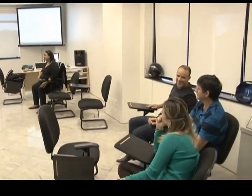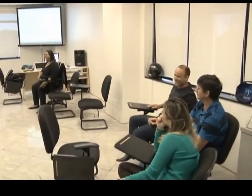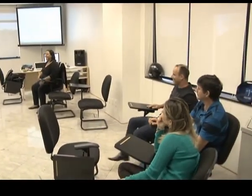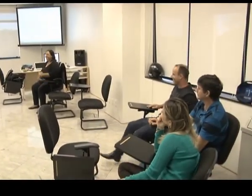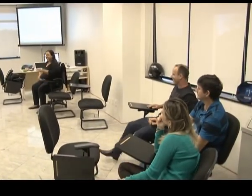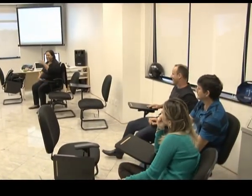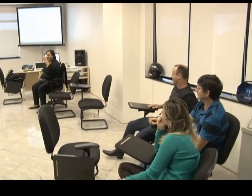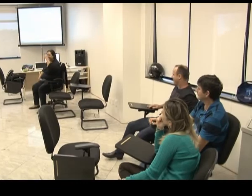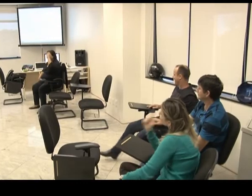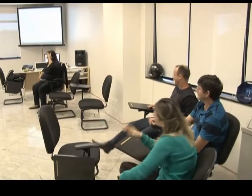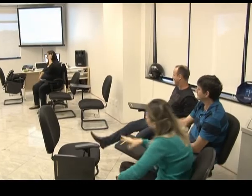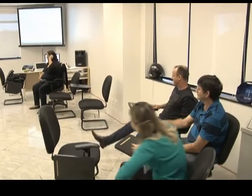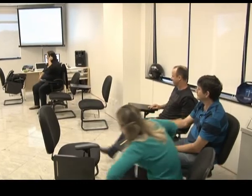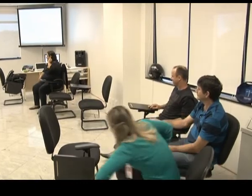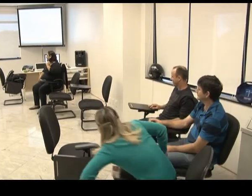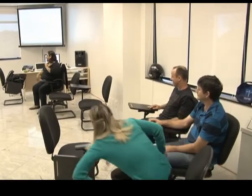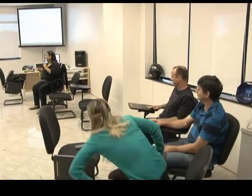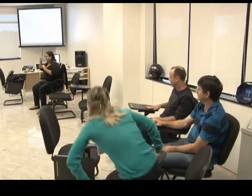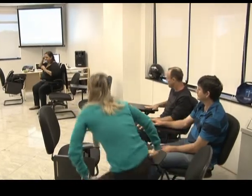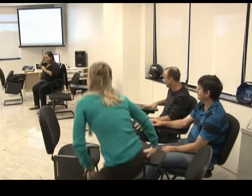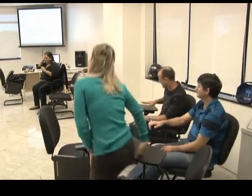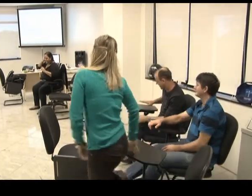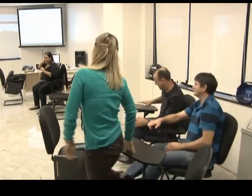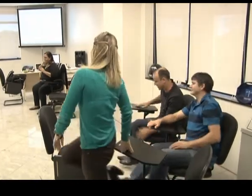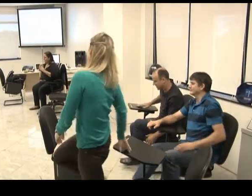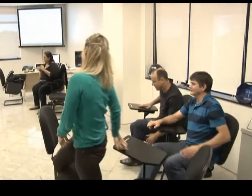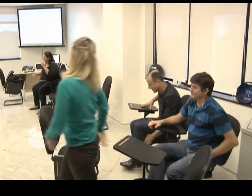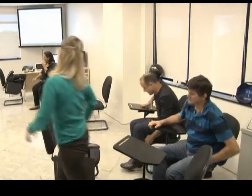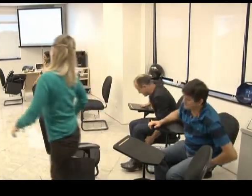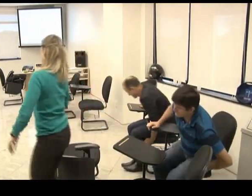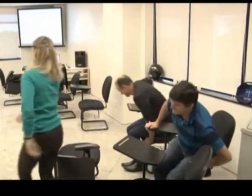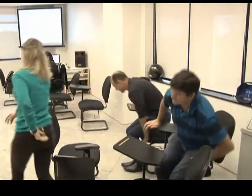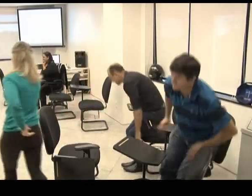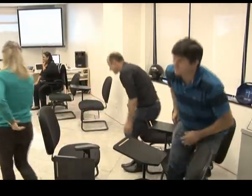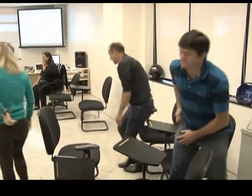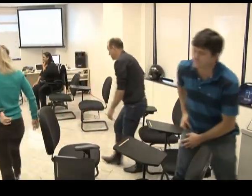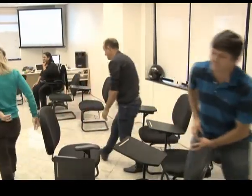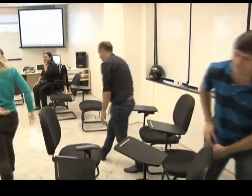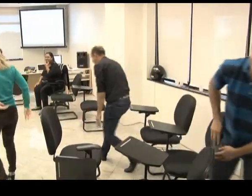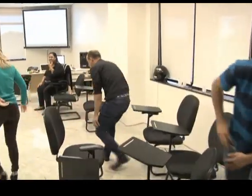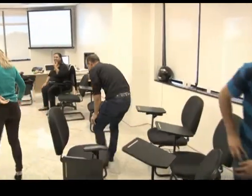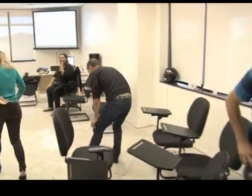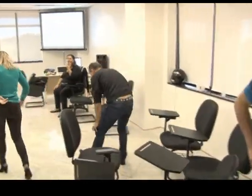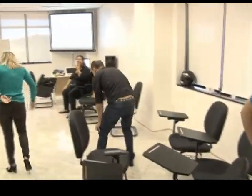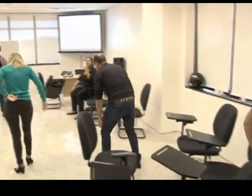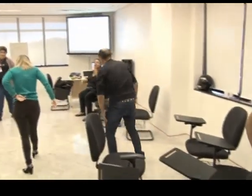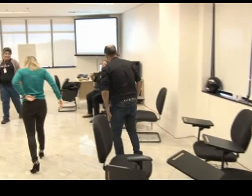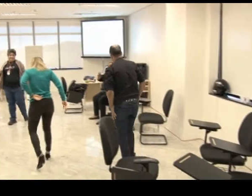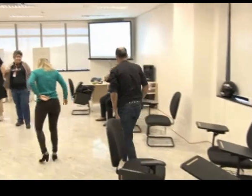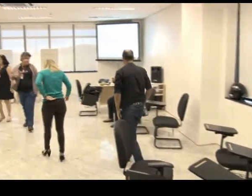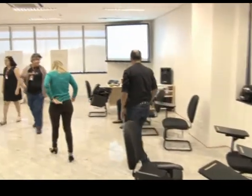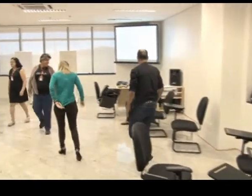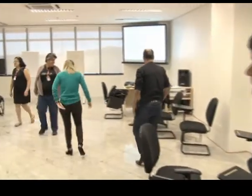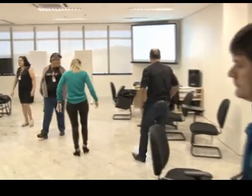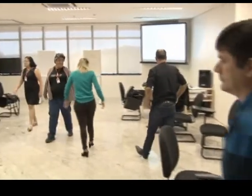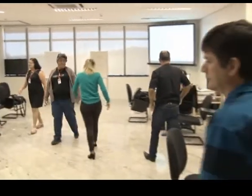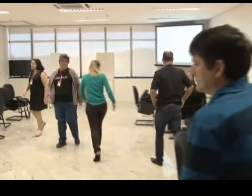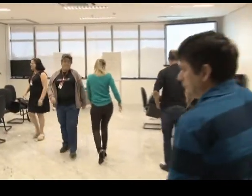É que aqui também tem a vida social intensa demais. Ele tá muito animado. O que é isso? Pantufa de vestir.